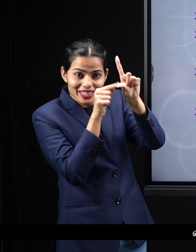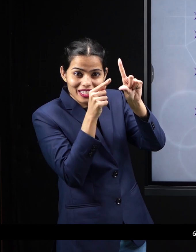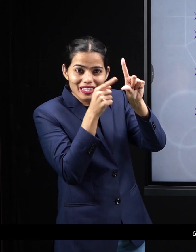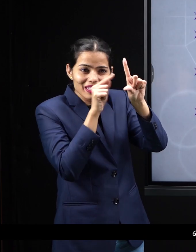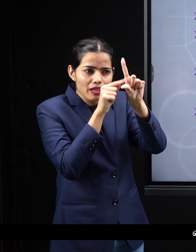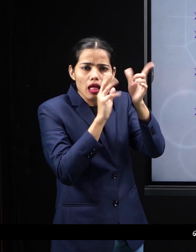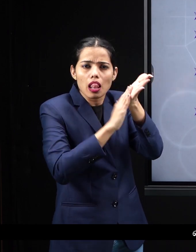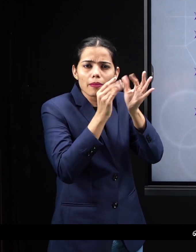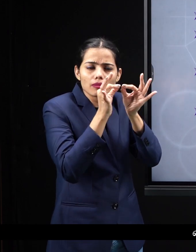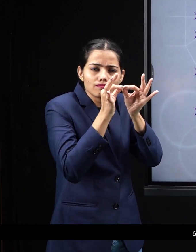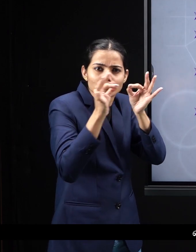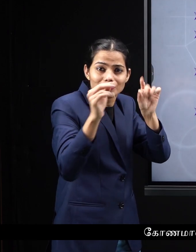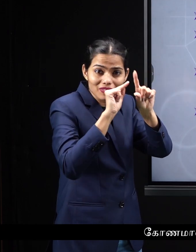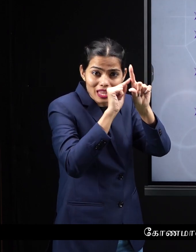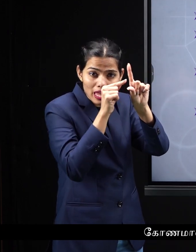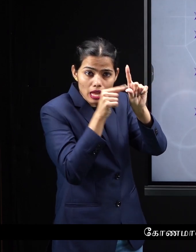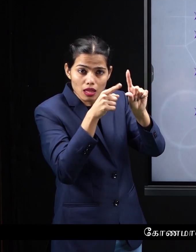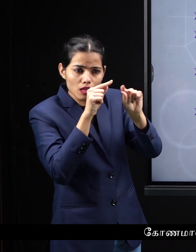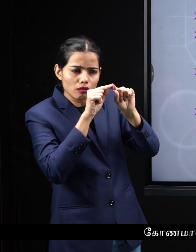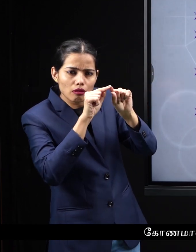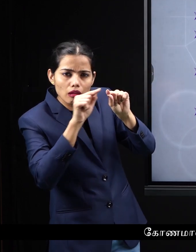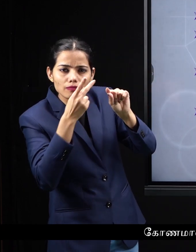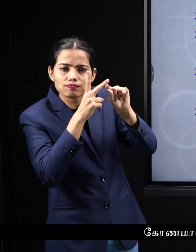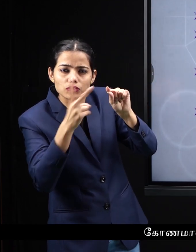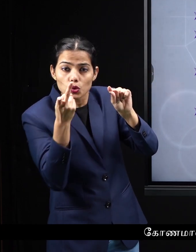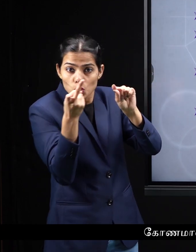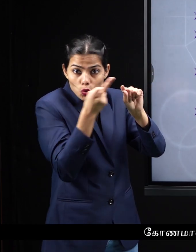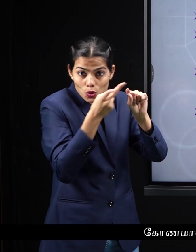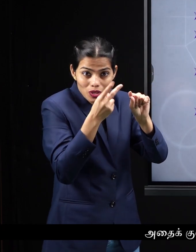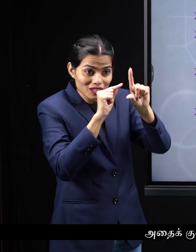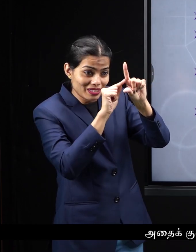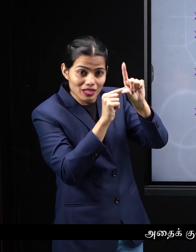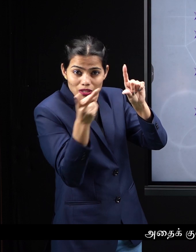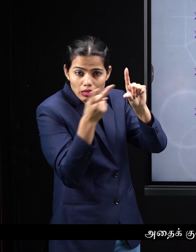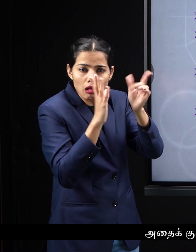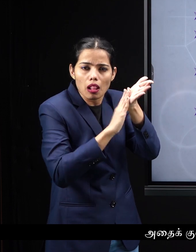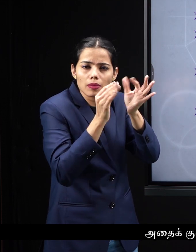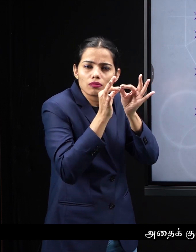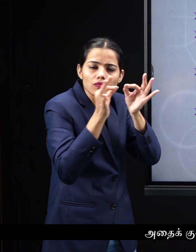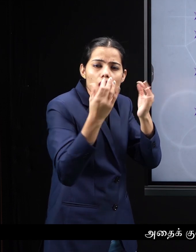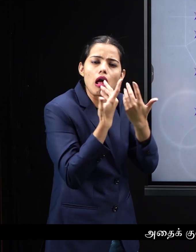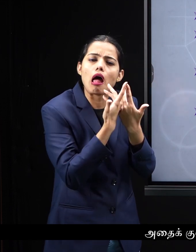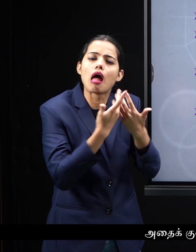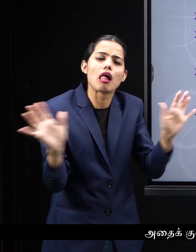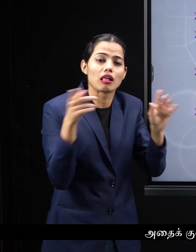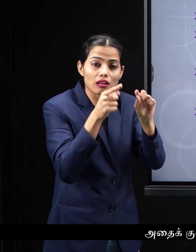ஒரு வளைவின் கோணமானது வட்டத்தின் வேறு எந்த புள்ளியிலும் அதை குறைக்கும் கோணத்தின் 2 மடங்கு ஆகும்.